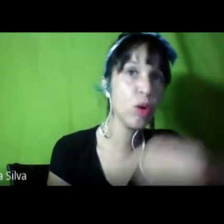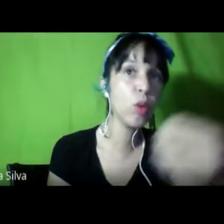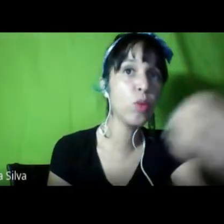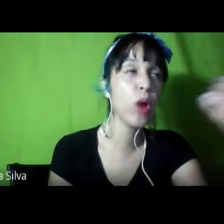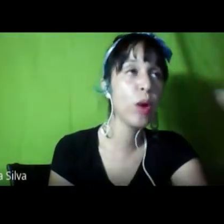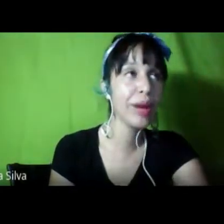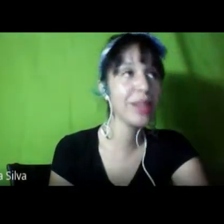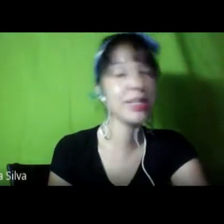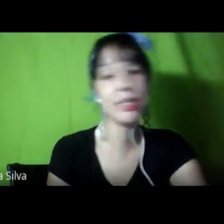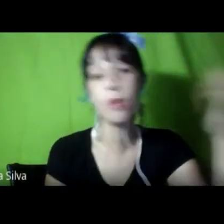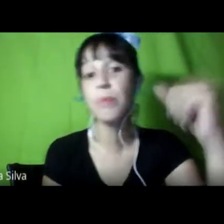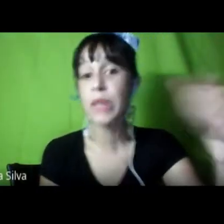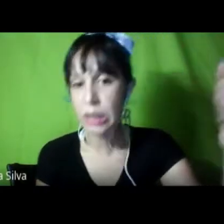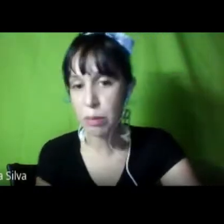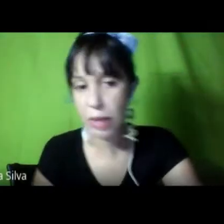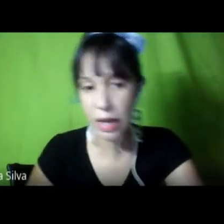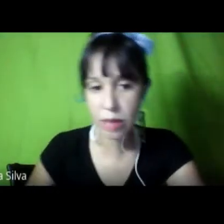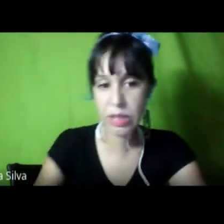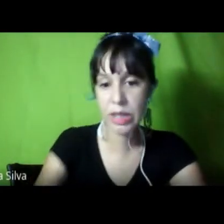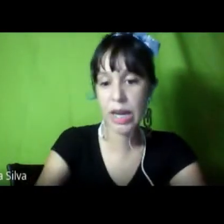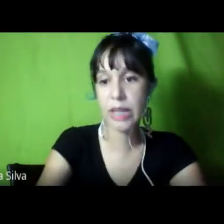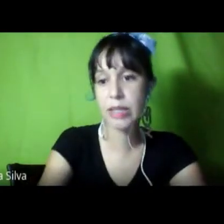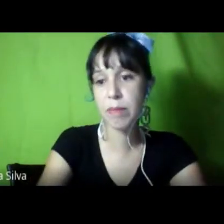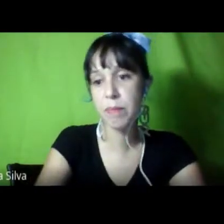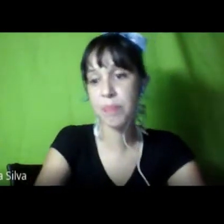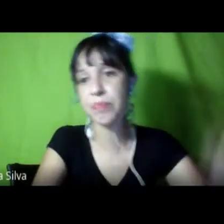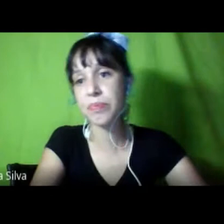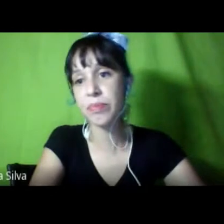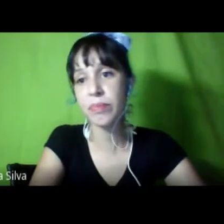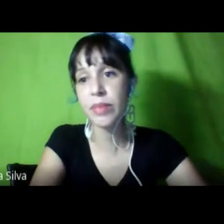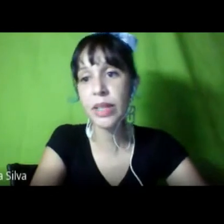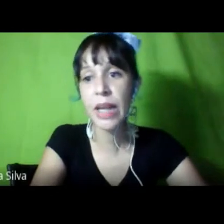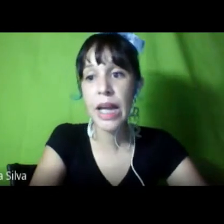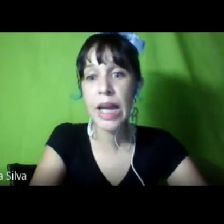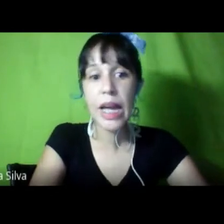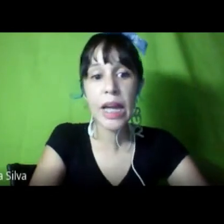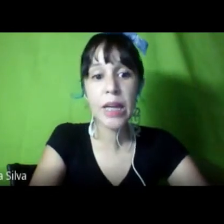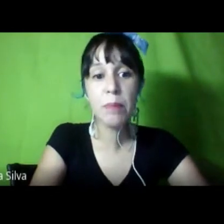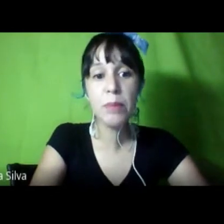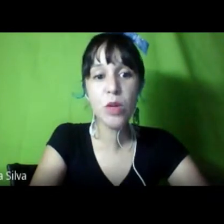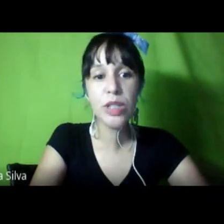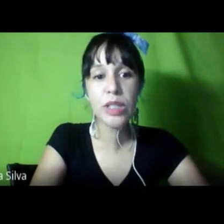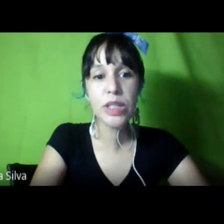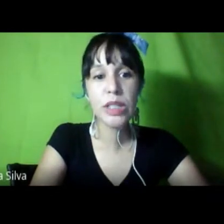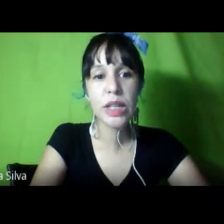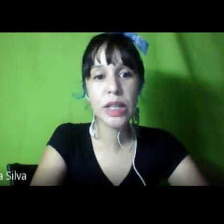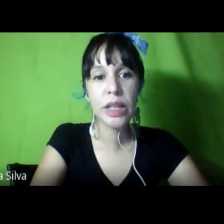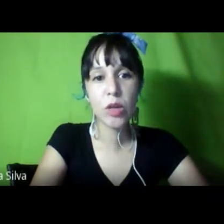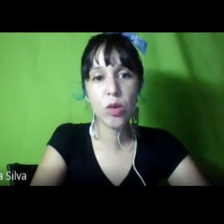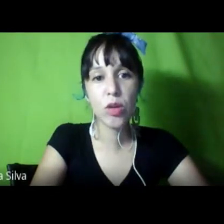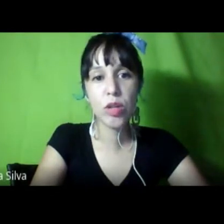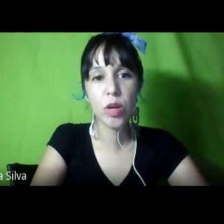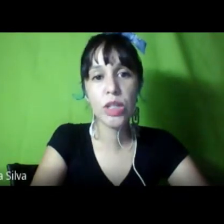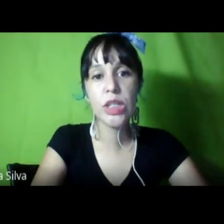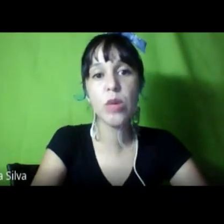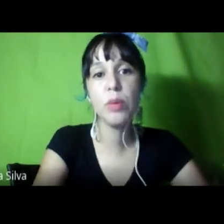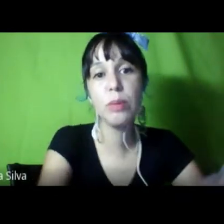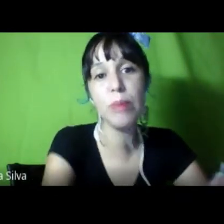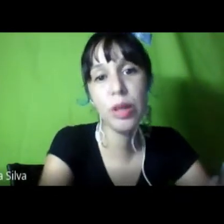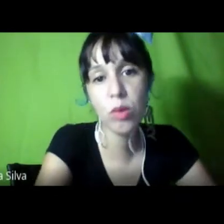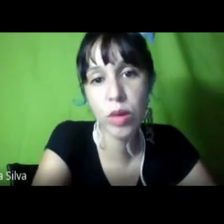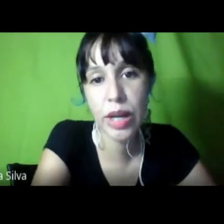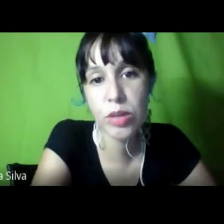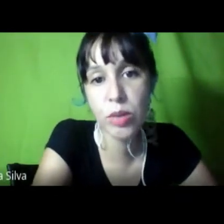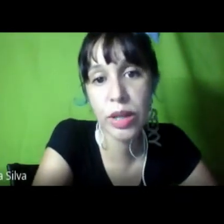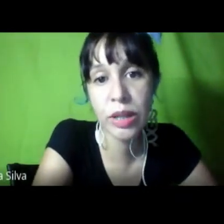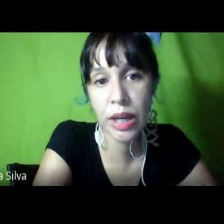junto à oralização e também à língua de sinais. Em 1878, aconteceu o